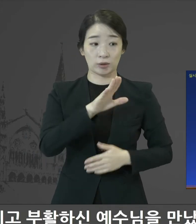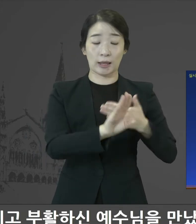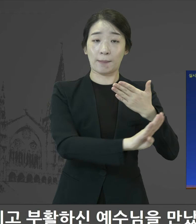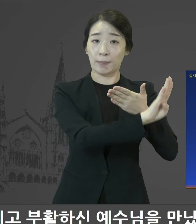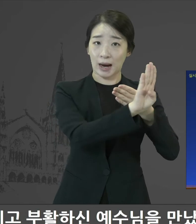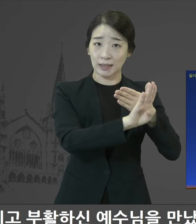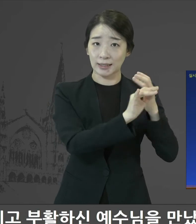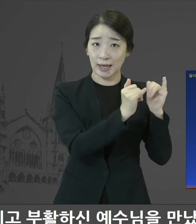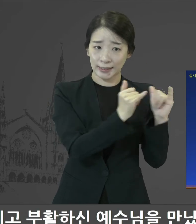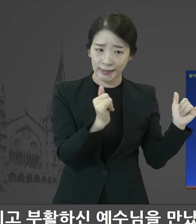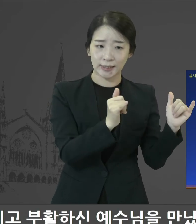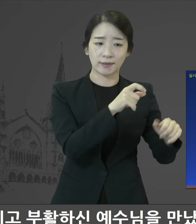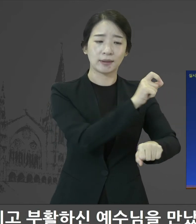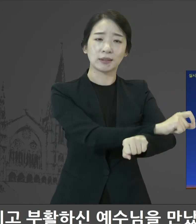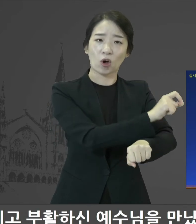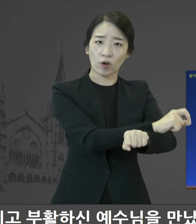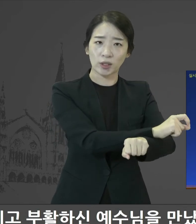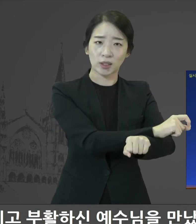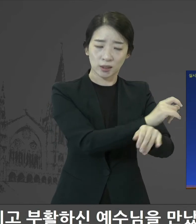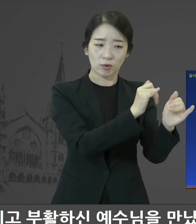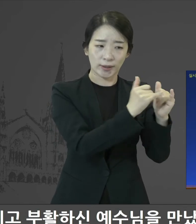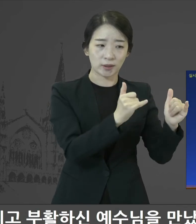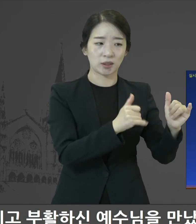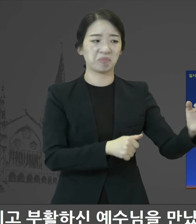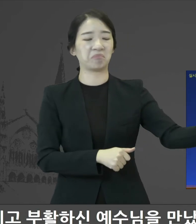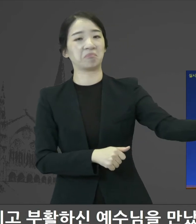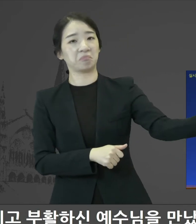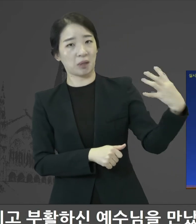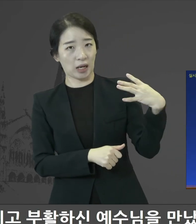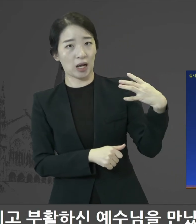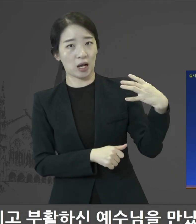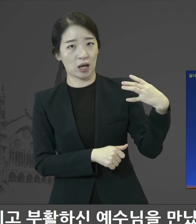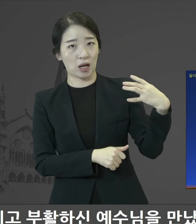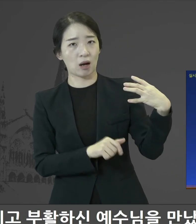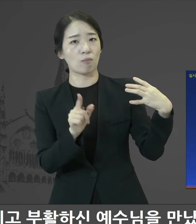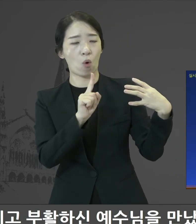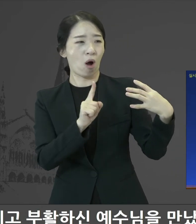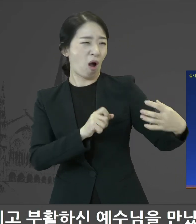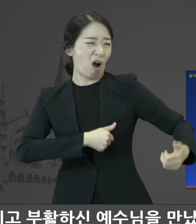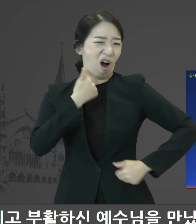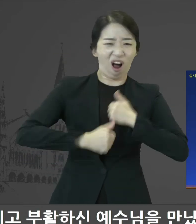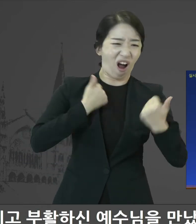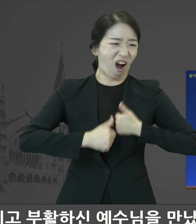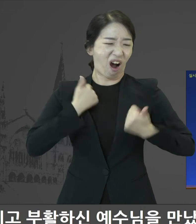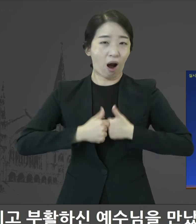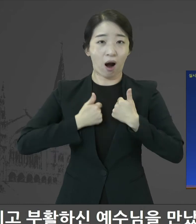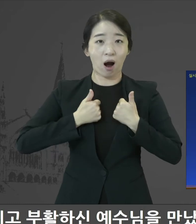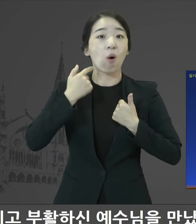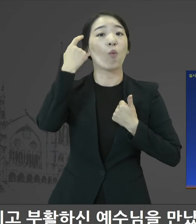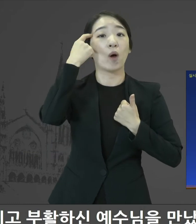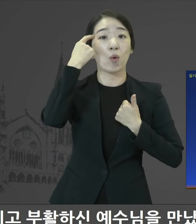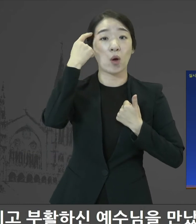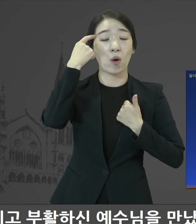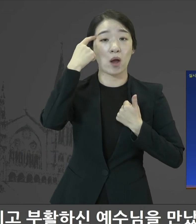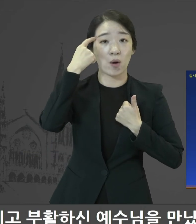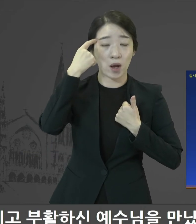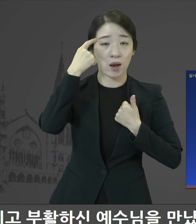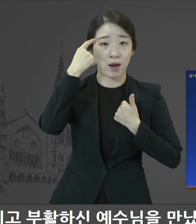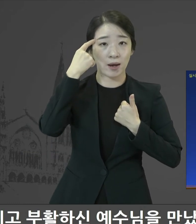나오는 인물들 아닙니까? 이 두 파가 그냥 거기서 서로 분내기 시작한 겁니다. 왠지 아세요?